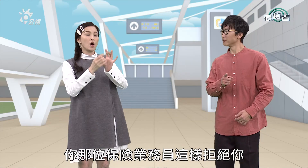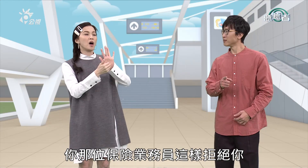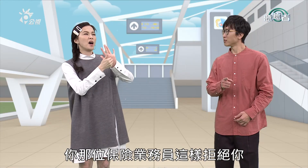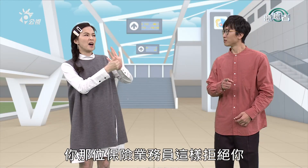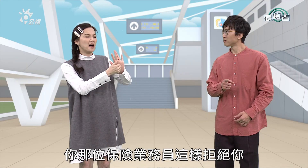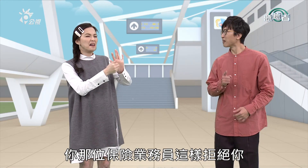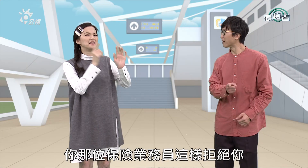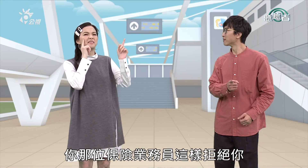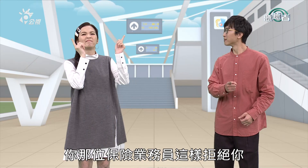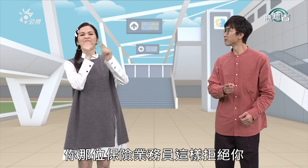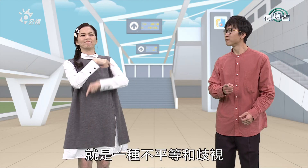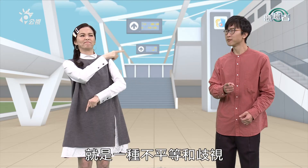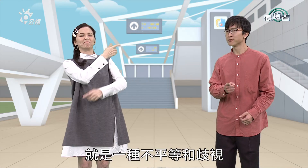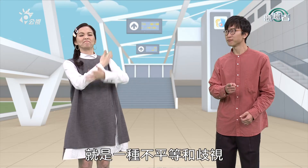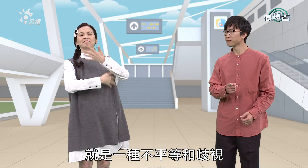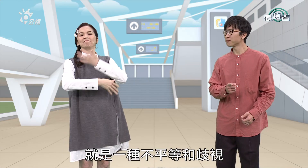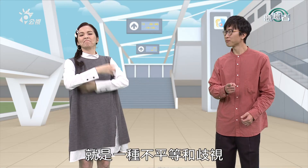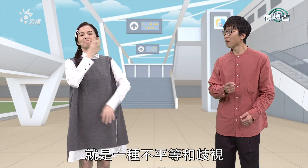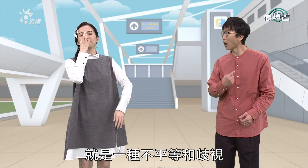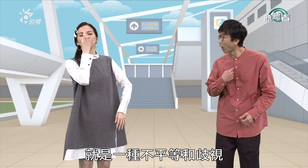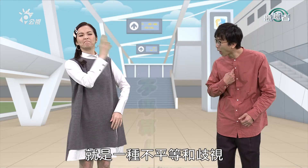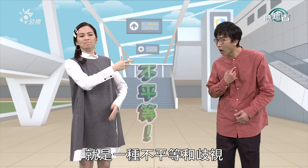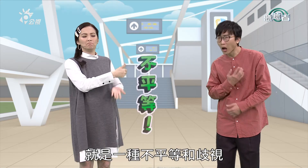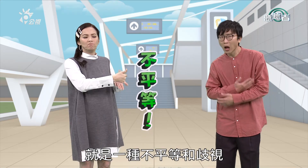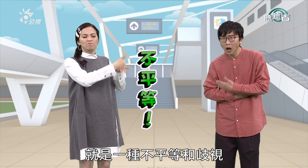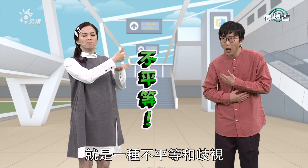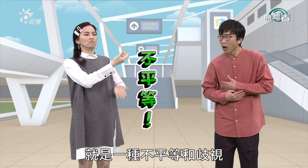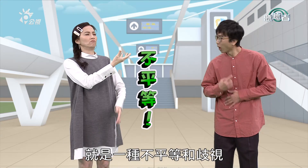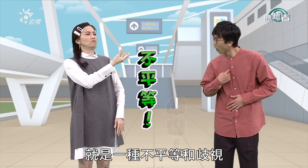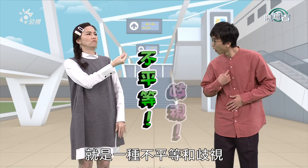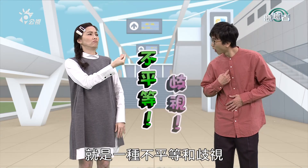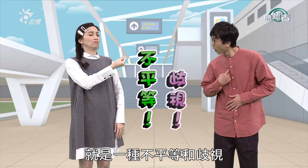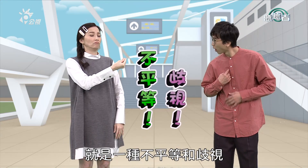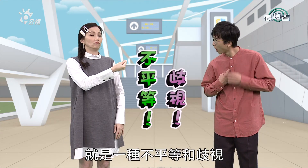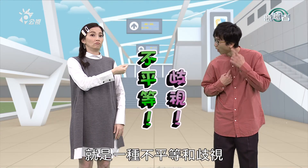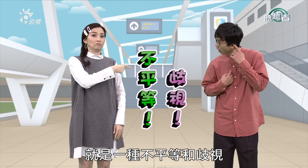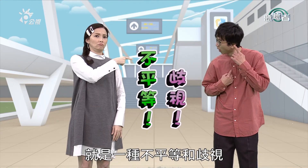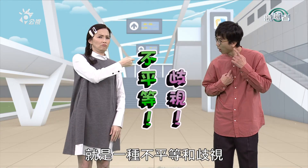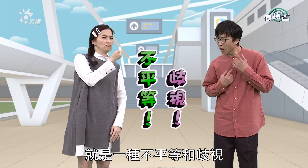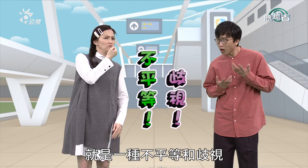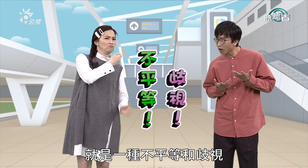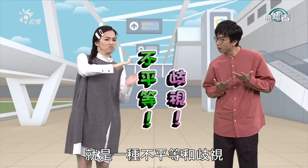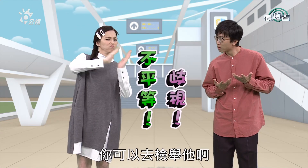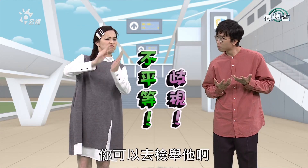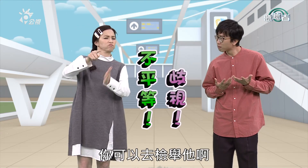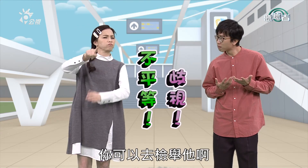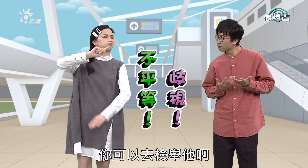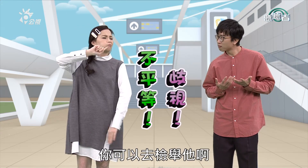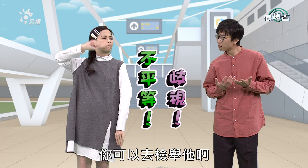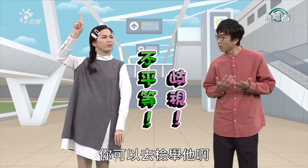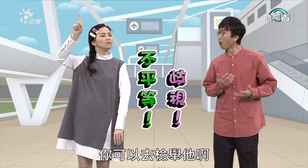绝你啊，就是一种不平等和歧视，你可以去检举他